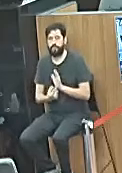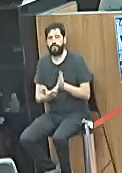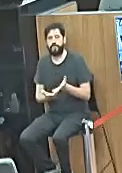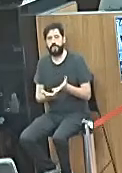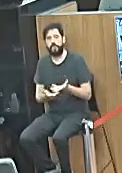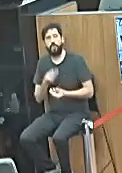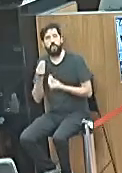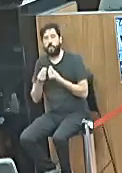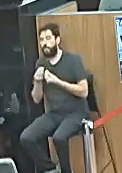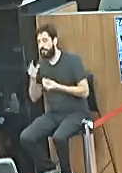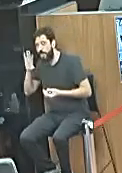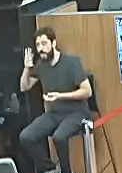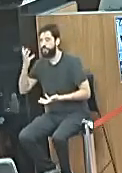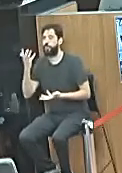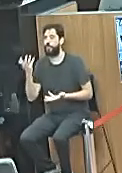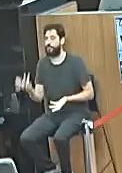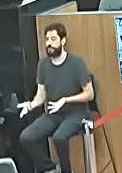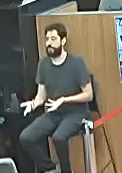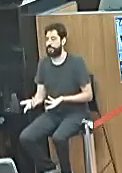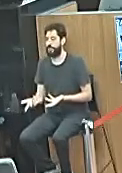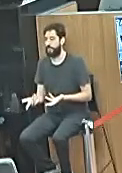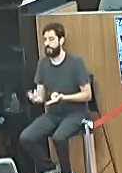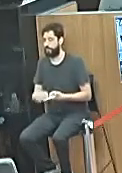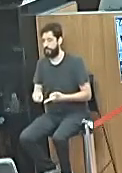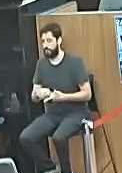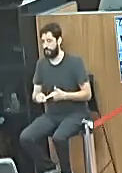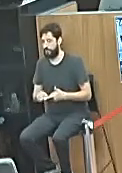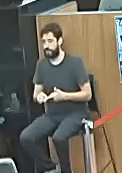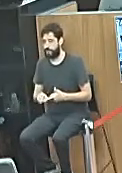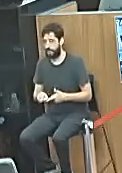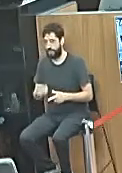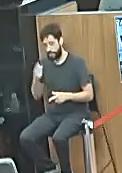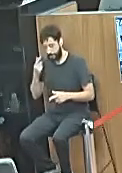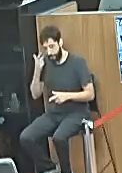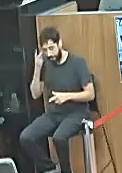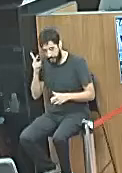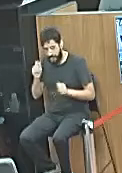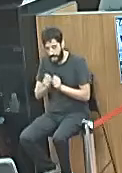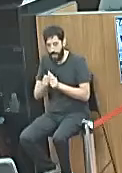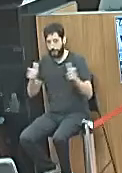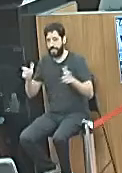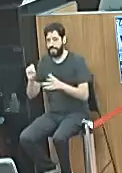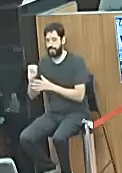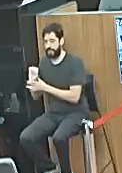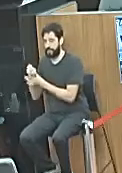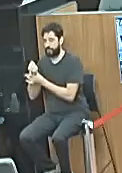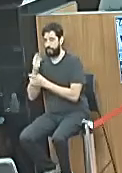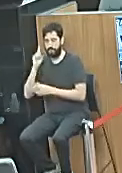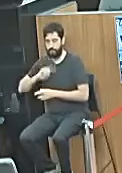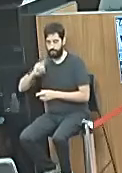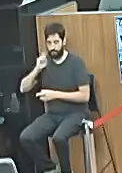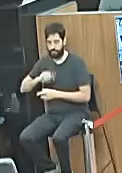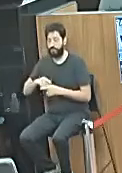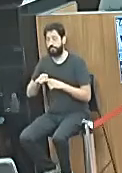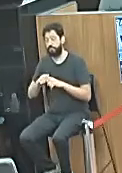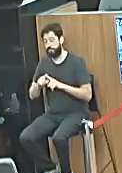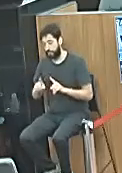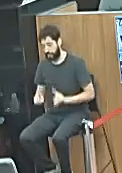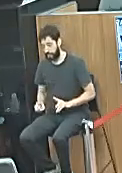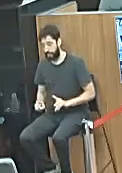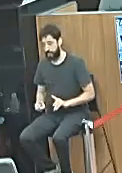alternativas visando aumentar a segurança do povo mineiro entretanto